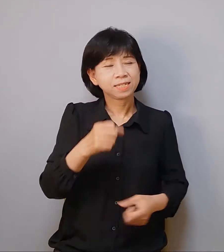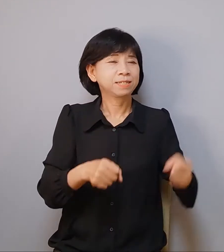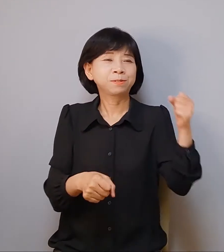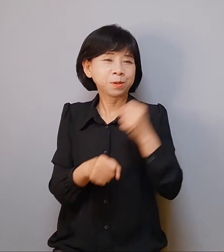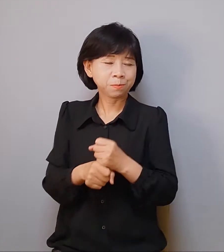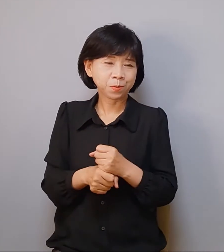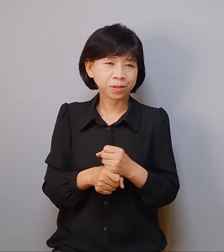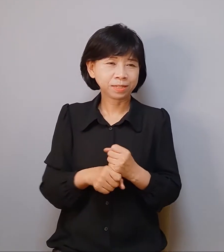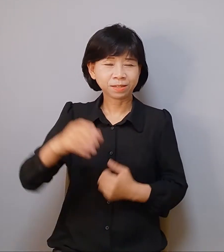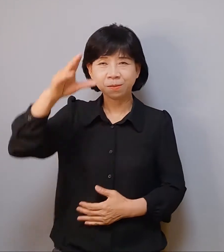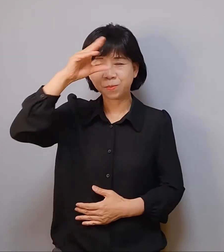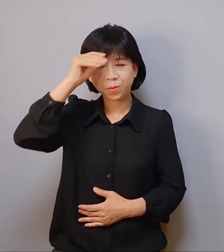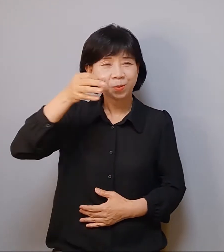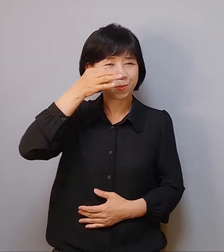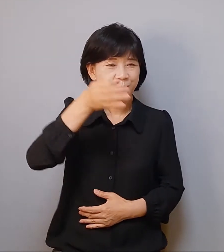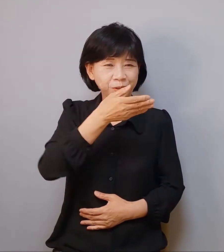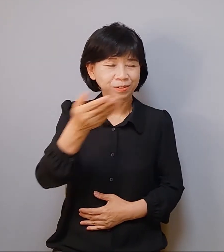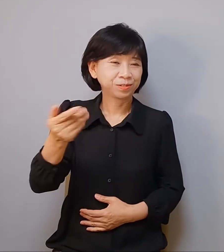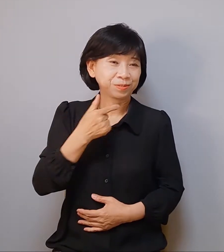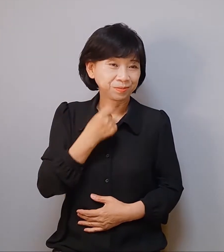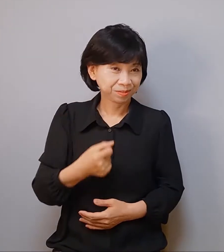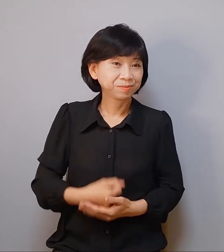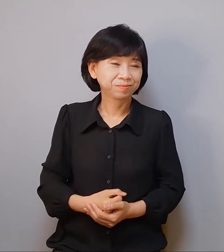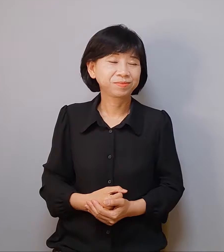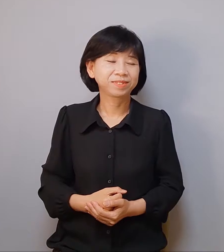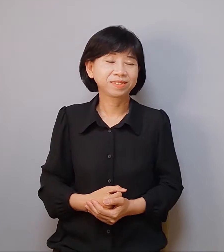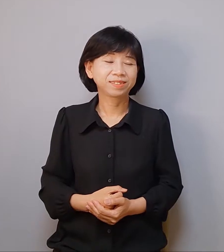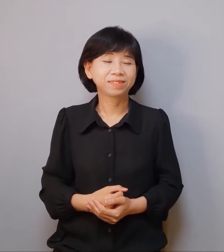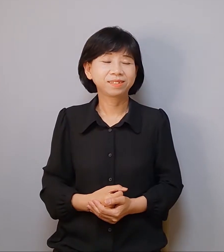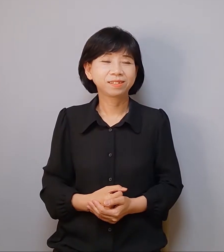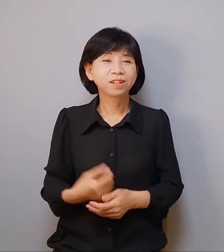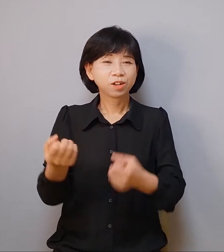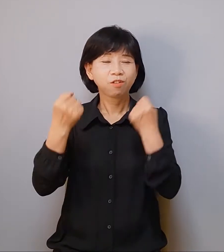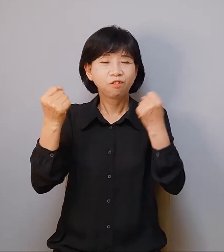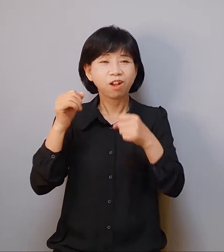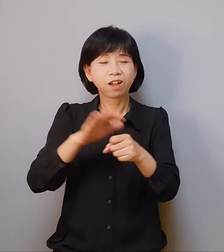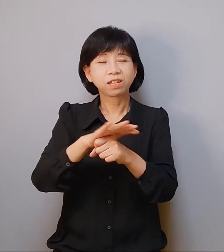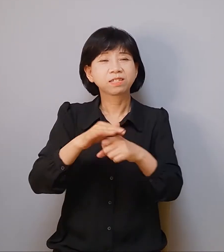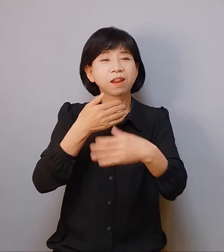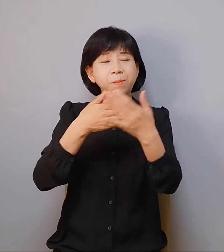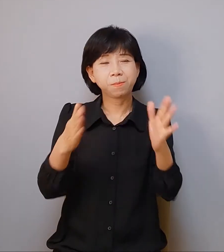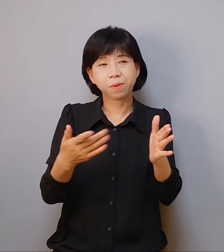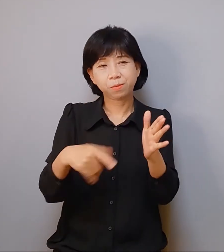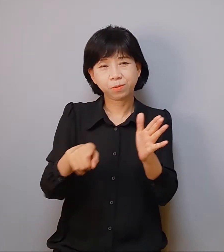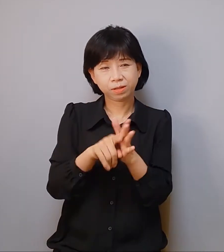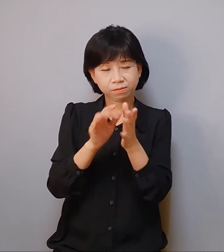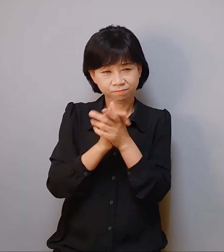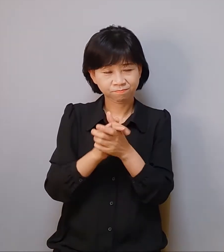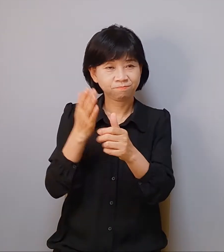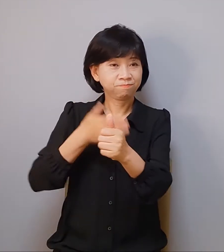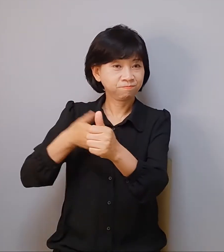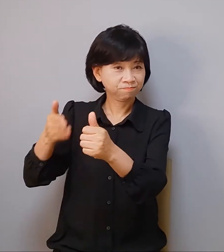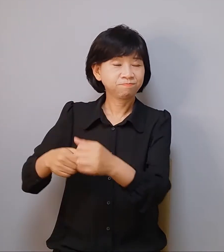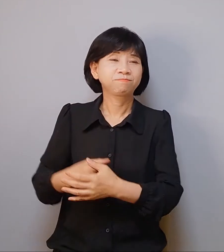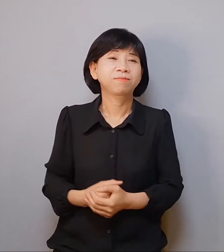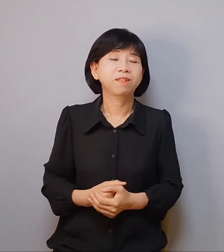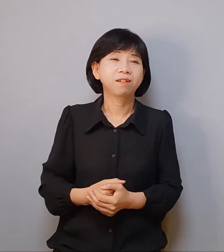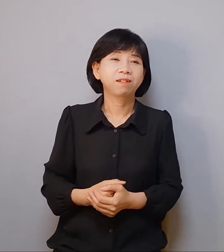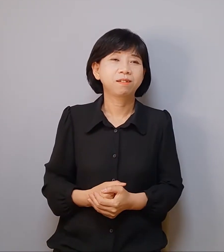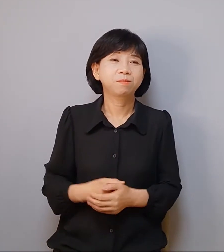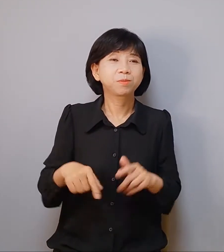격려해 주셔서 우리 사랑방들이 잘 될 수 있도록 해주시면 좋겠습니다. 이제 뭐 제가 전화 통화도 하고 문자도